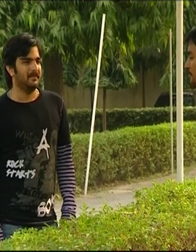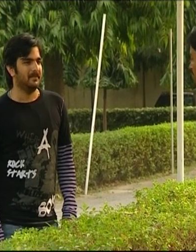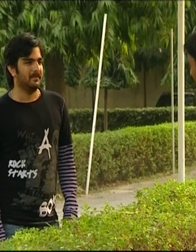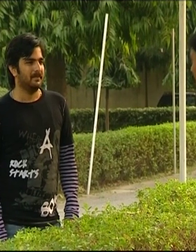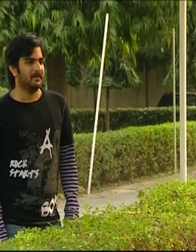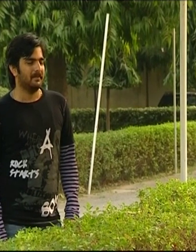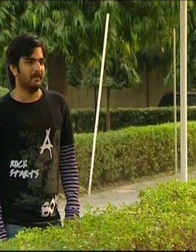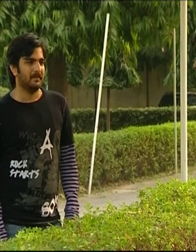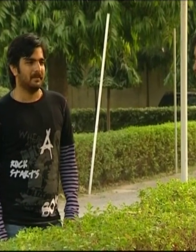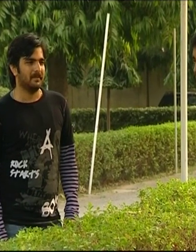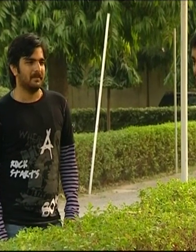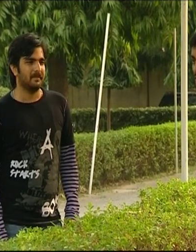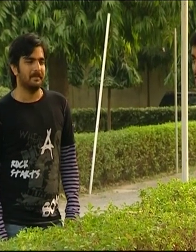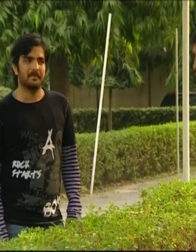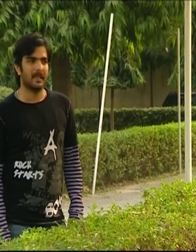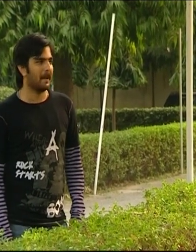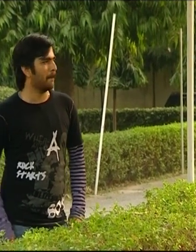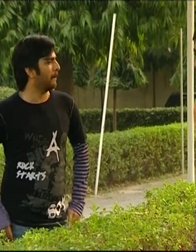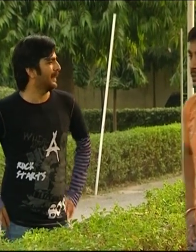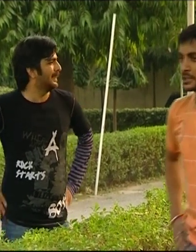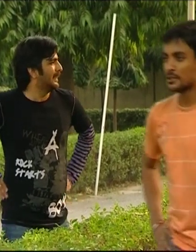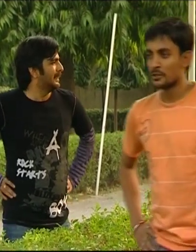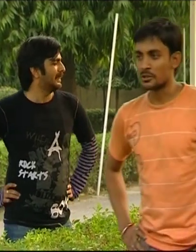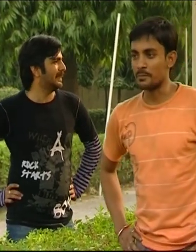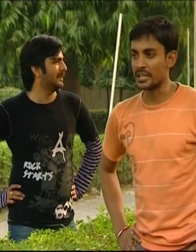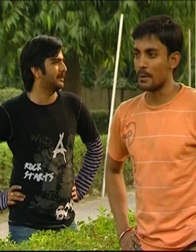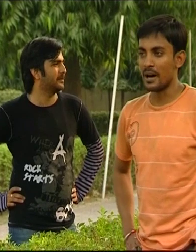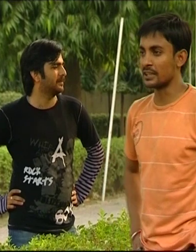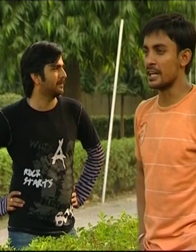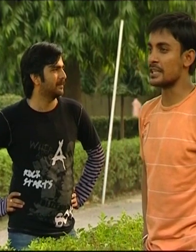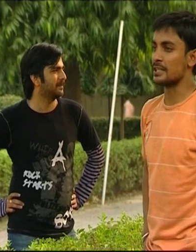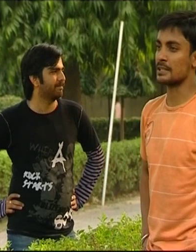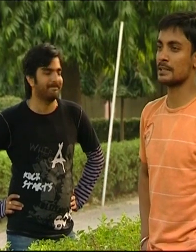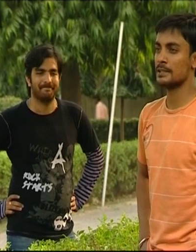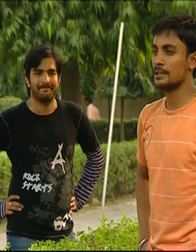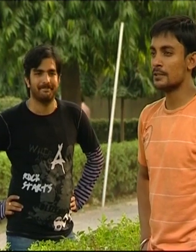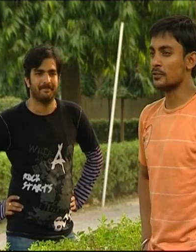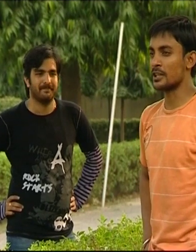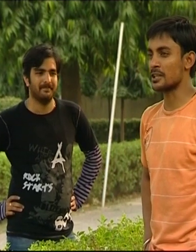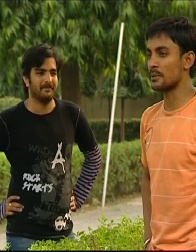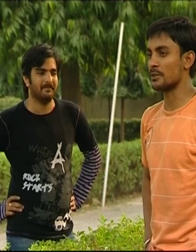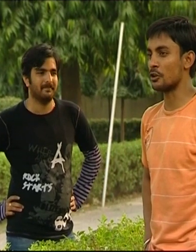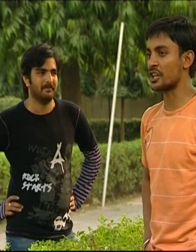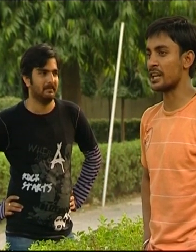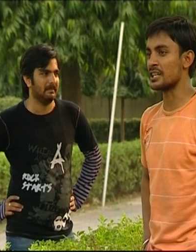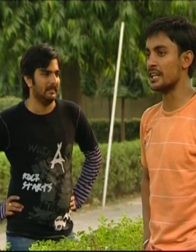मैं तो पहले ही कह रहा था, गोली मारो उसे। इसकी भेजे में बात नहीं आएगी, इसकी किस्मत में खुश रहना नहीं लिखा